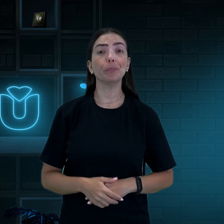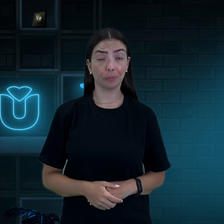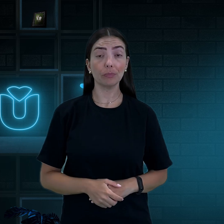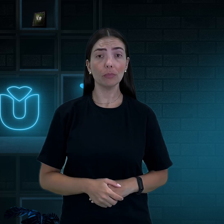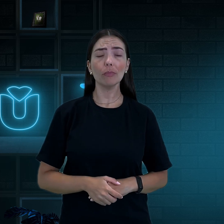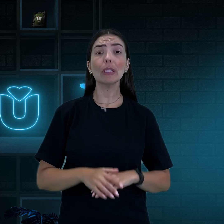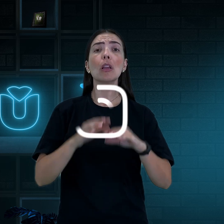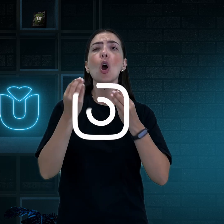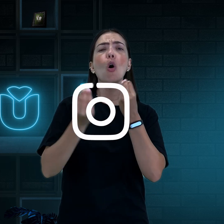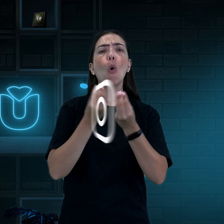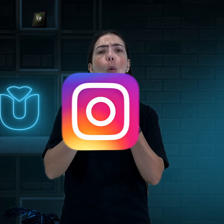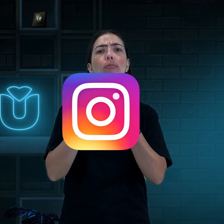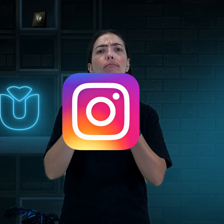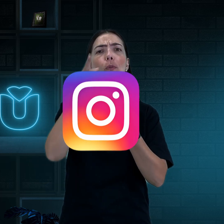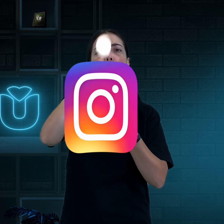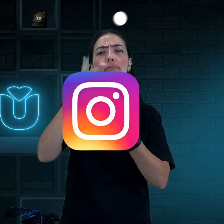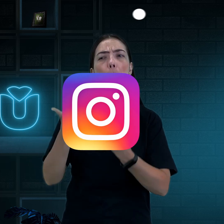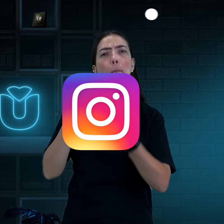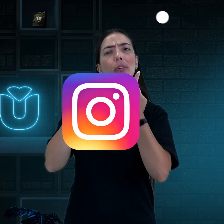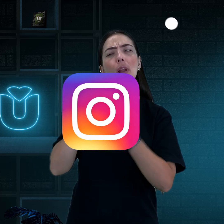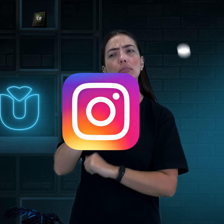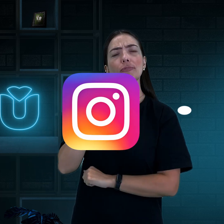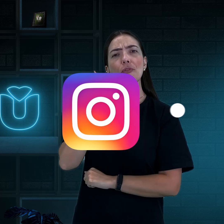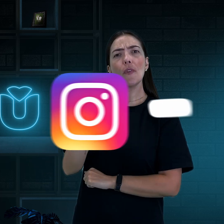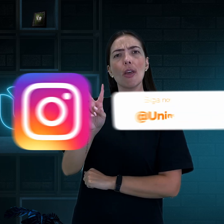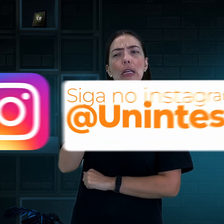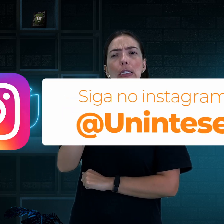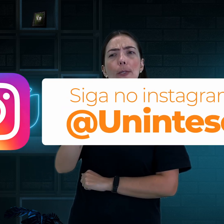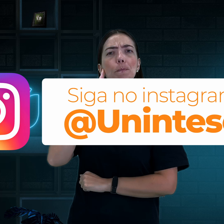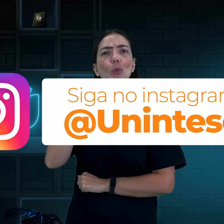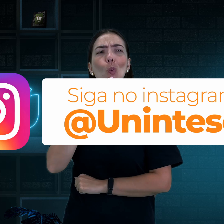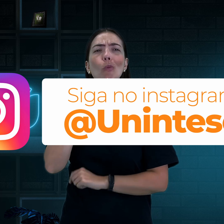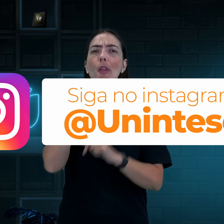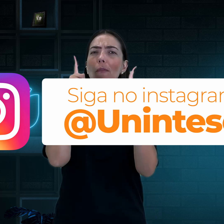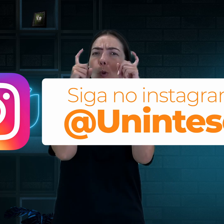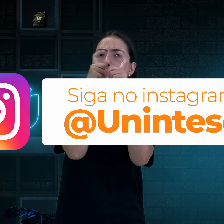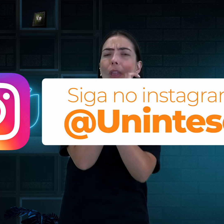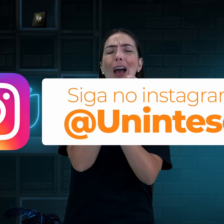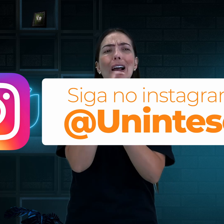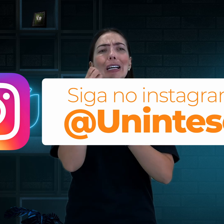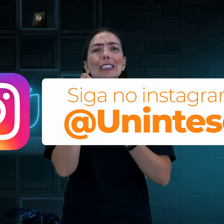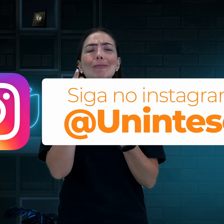principalmente o português. Como acontece esse processo? Muitos percebem que o surdo tem